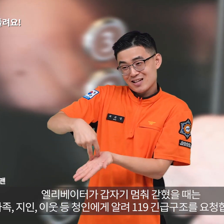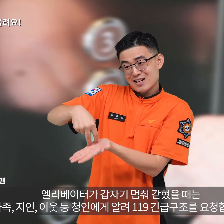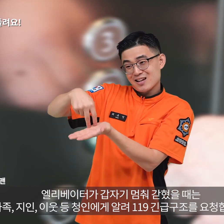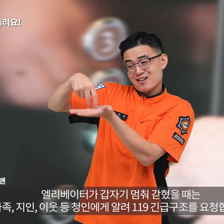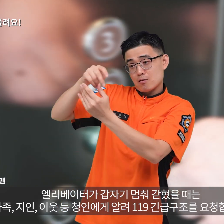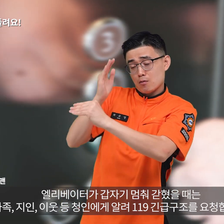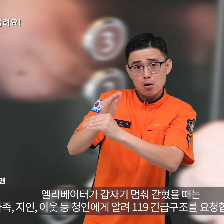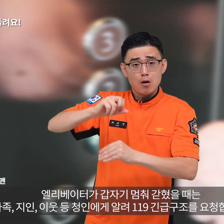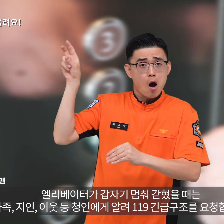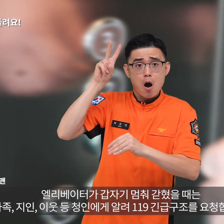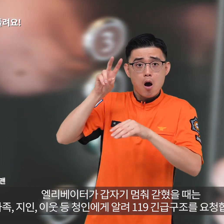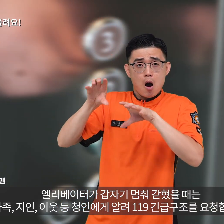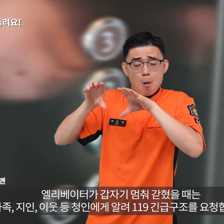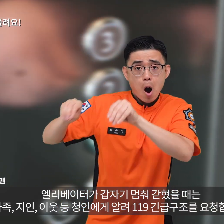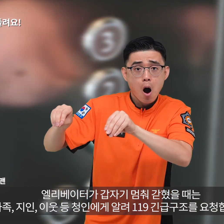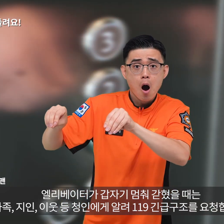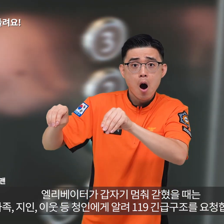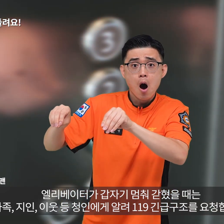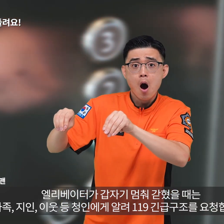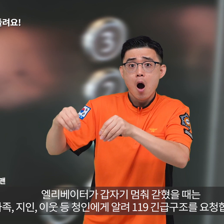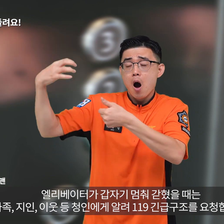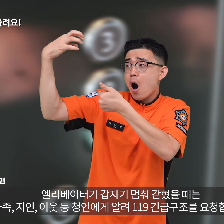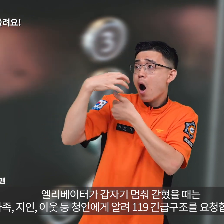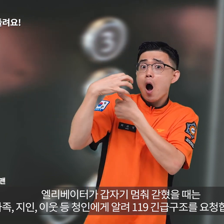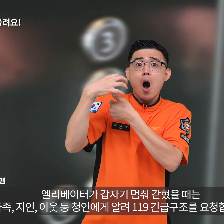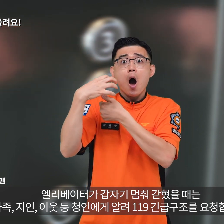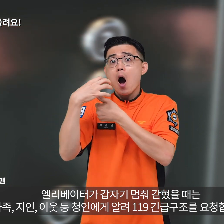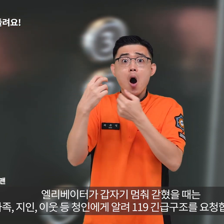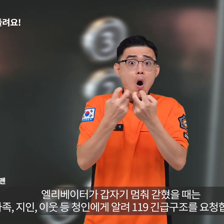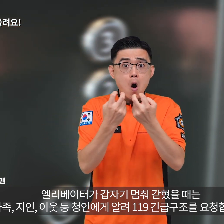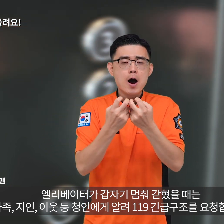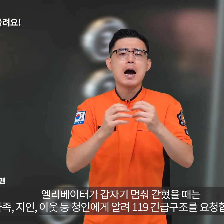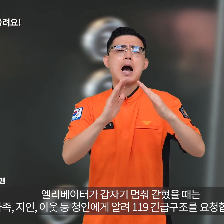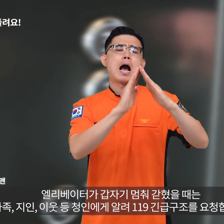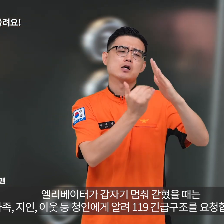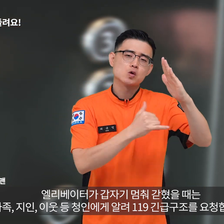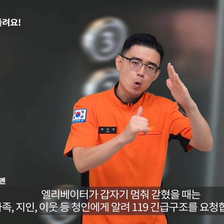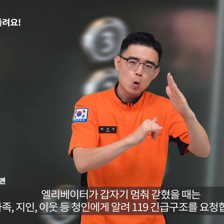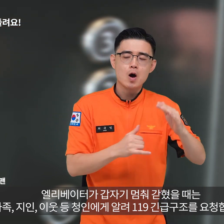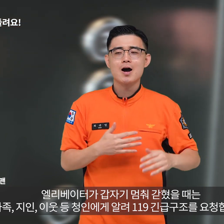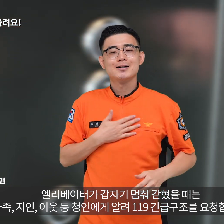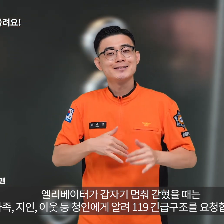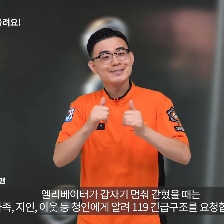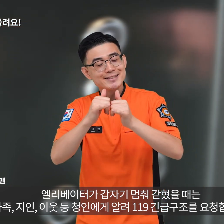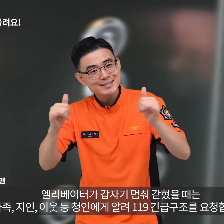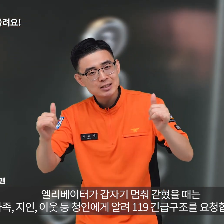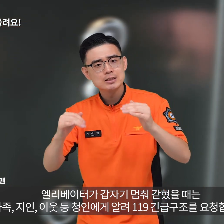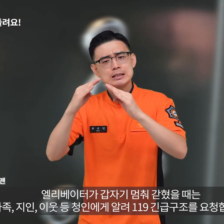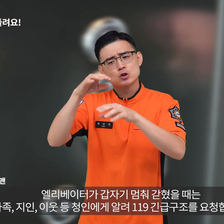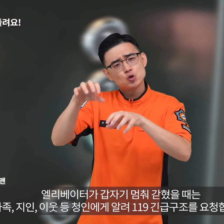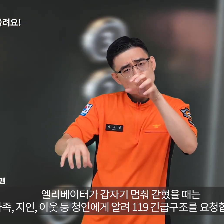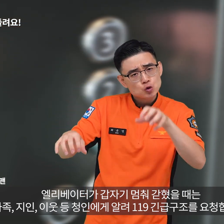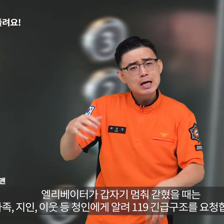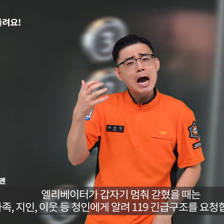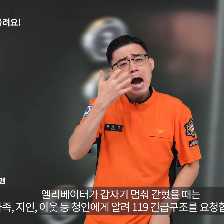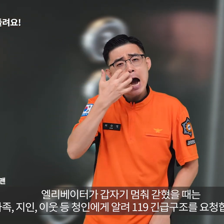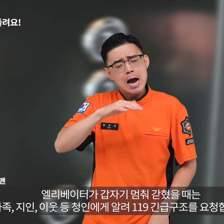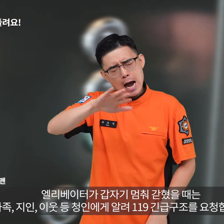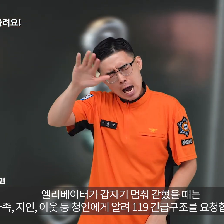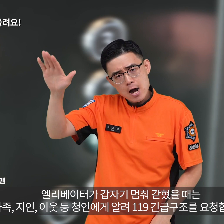엘리베이터가 갑자기 멈춰갔었을 때는 가족, 지인, 이웃 등 청인에게 알려 119 긴급 구조를 요청합니다.